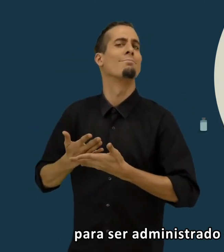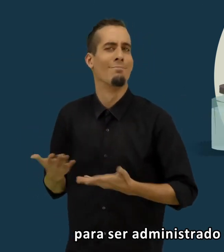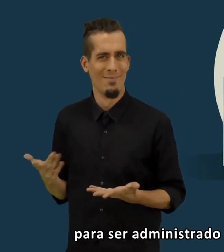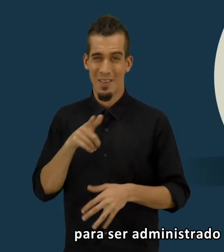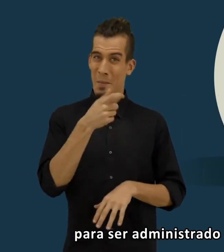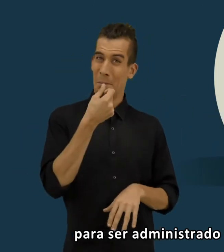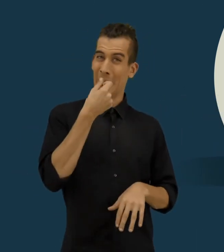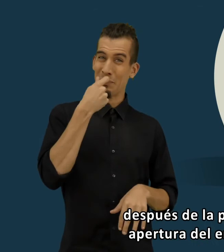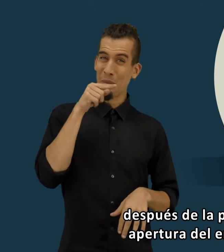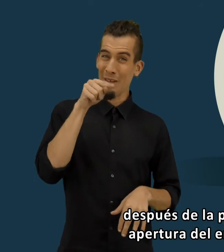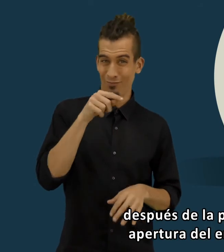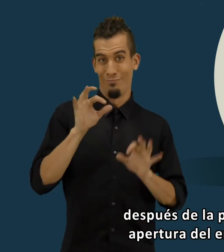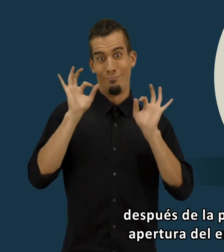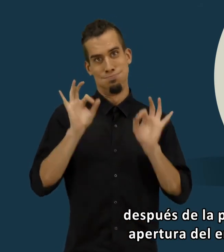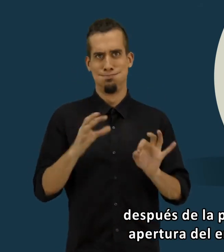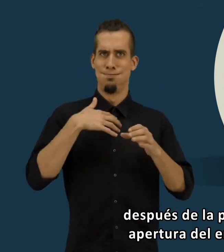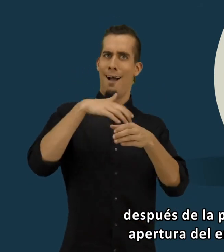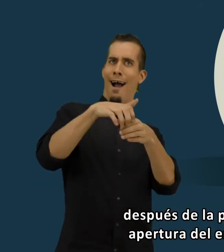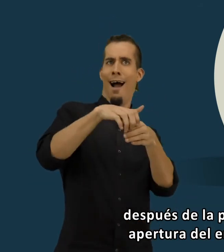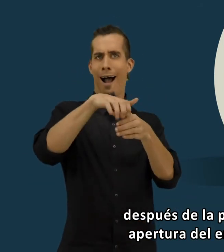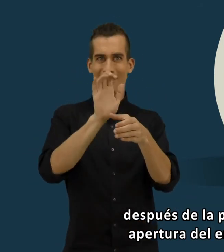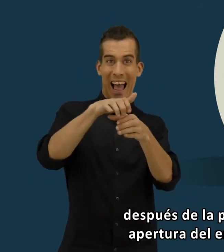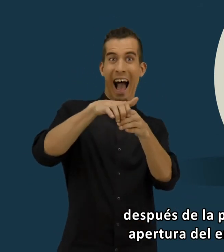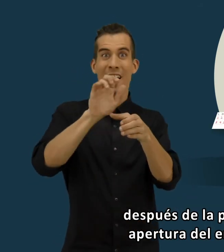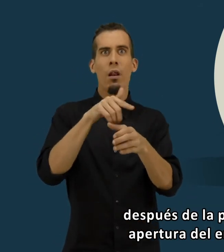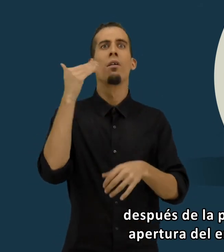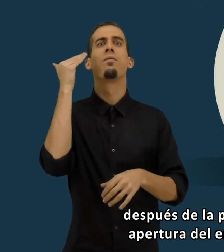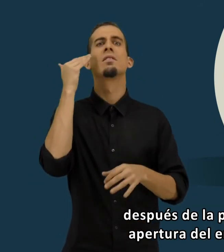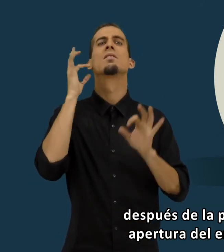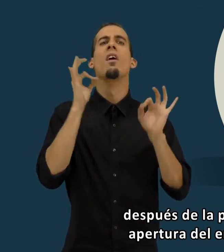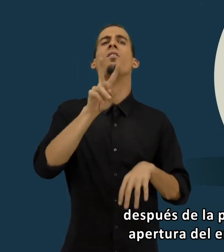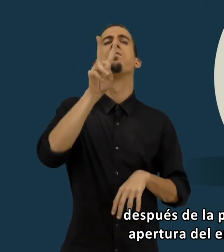o la caducidad después de la primera apertura del envase.